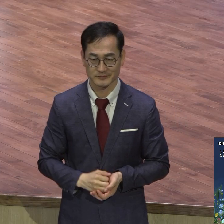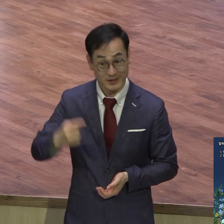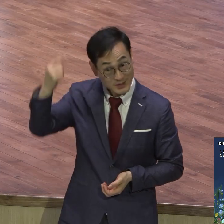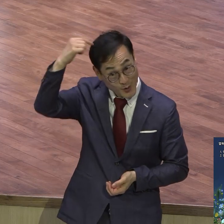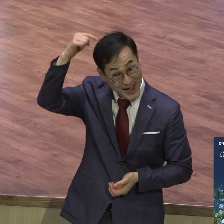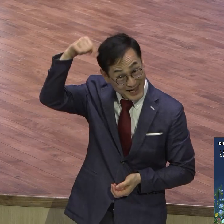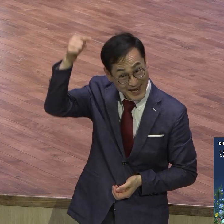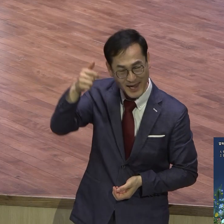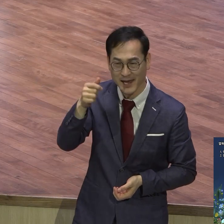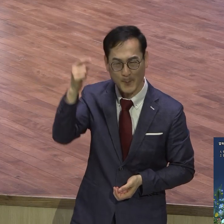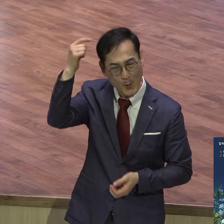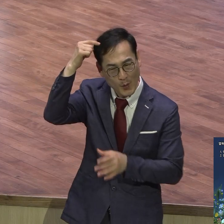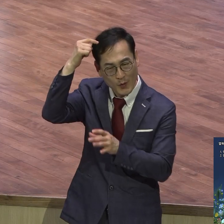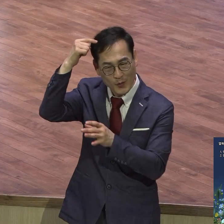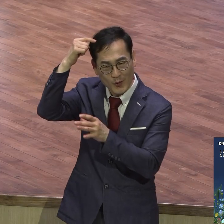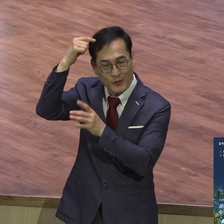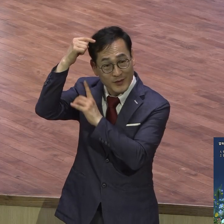뇌 속에 있다.